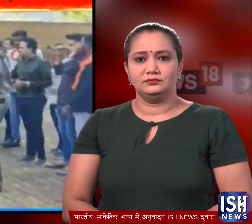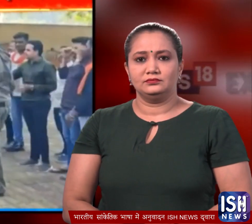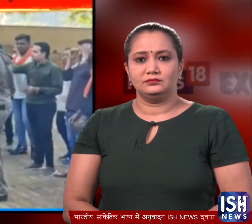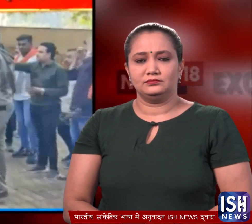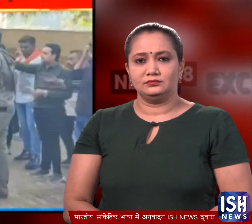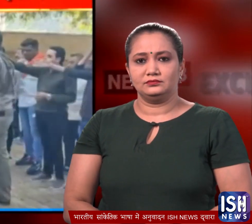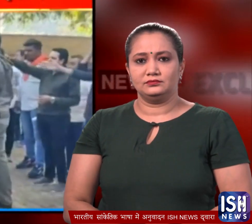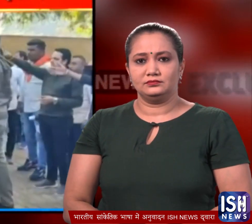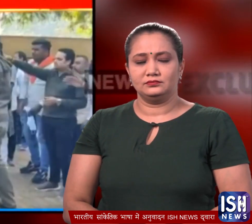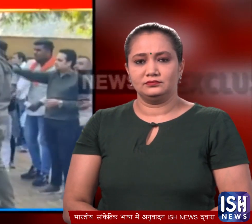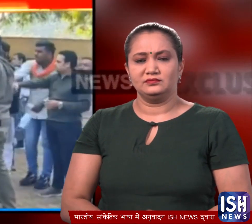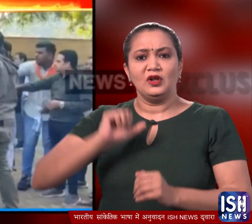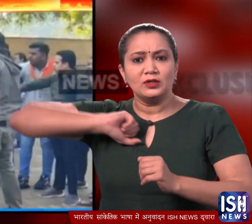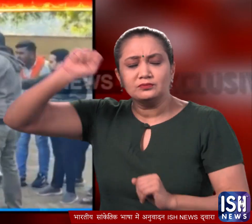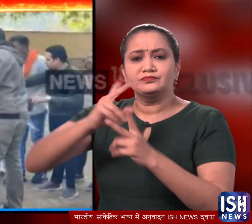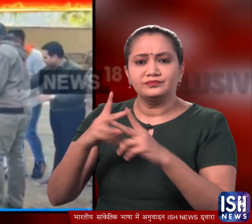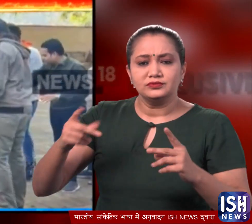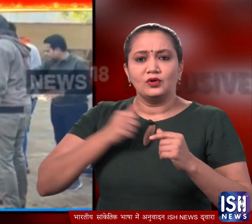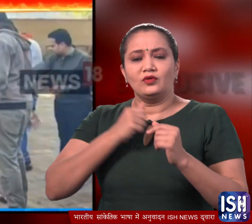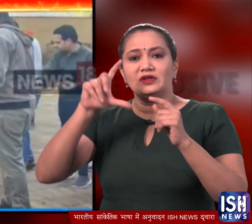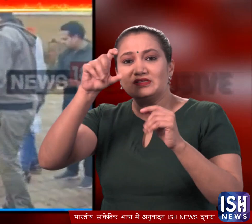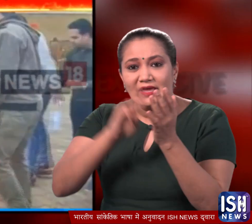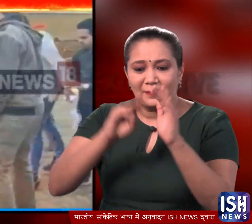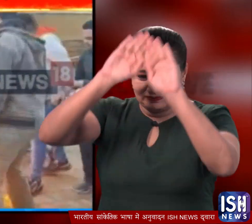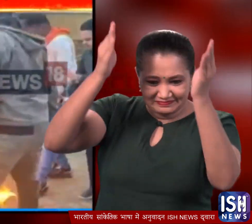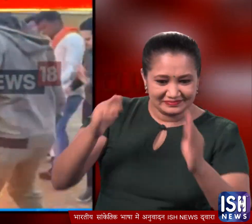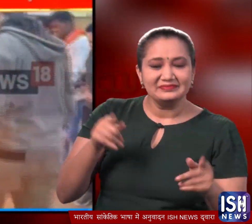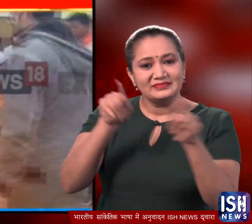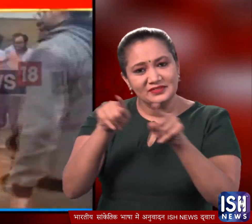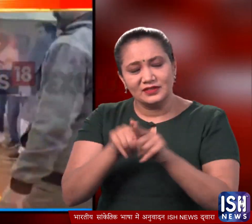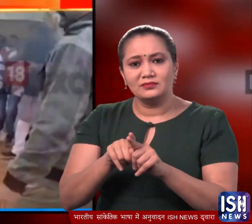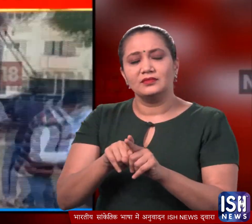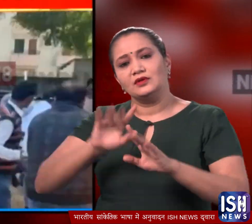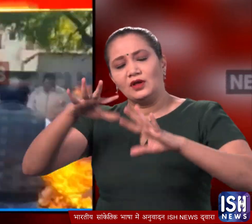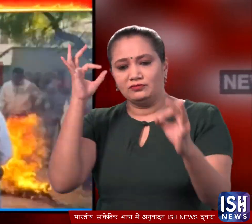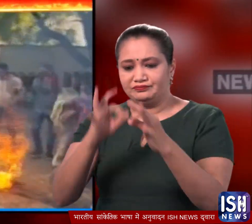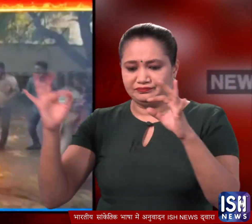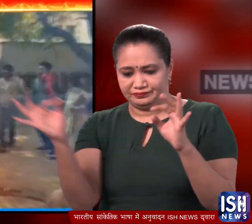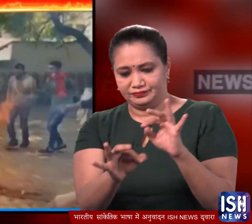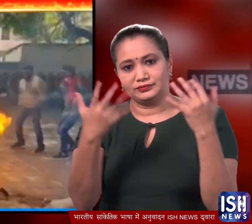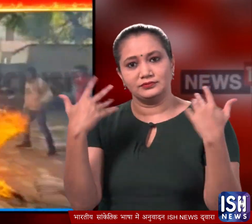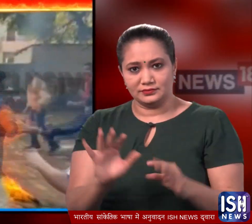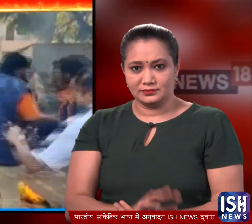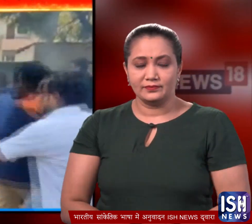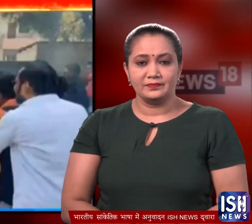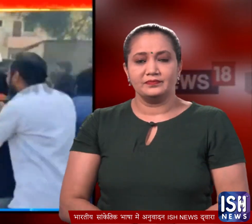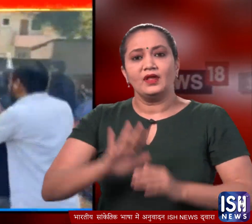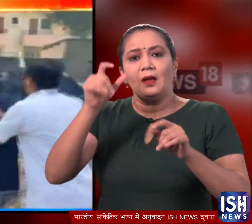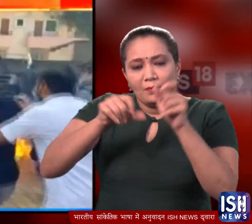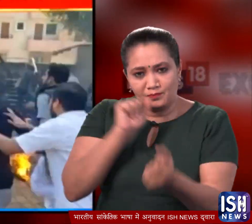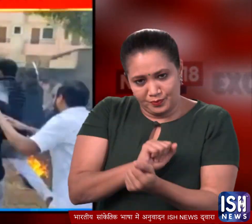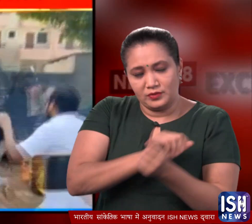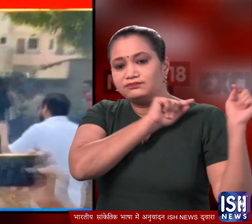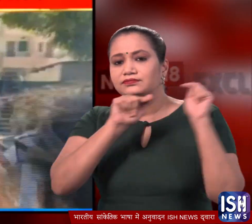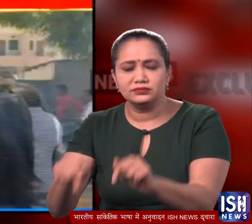ये प्रदर्शनकारी अपने साथ सीएम का एक पुतला लाए थे, जिसको इन लोगों ने आग के हवाले कर दिया। तभी वहां कुछ पुलिस वाले पहुंचे और उन्होंने